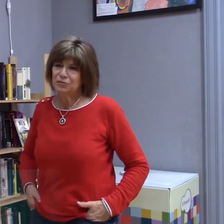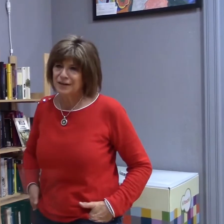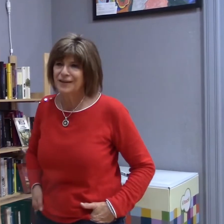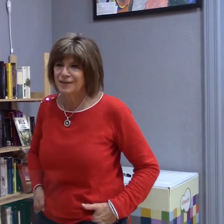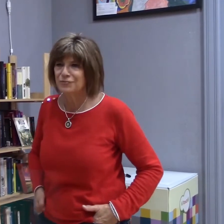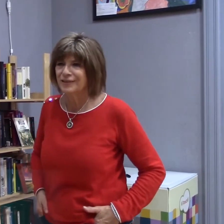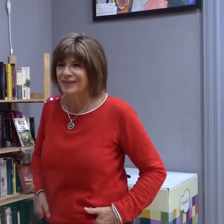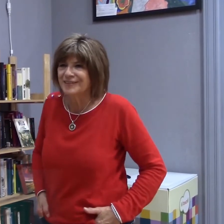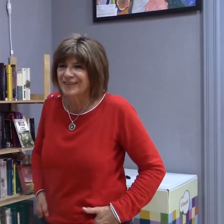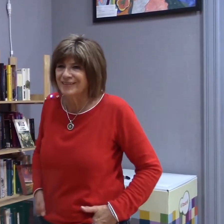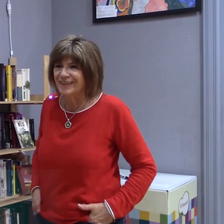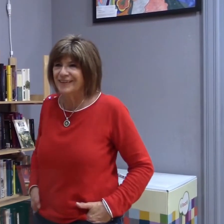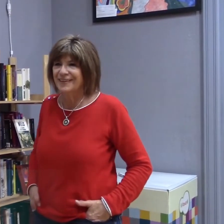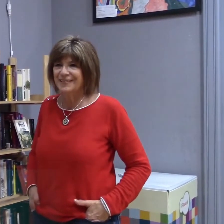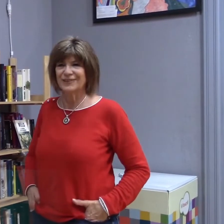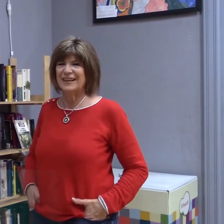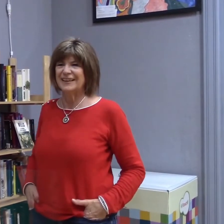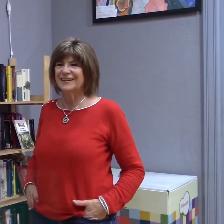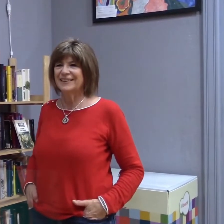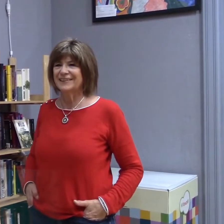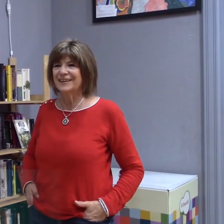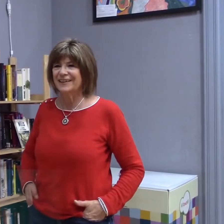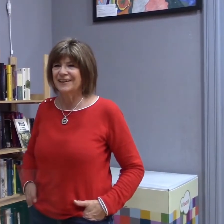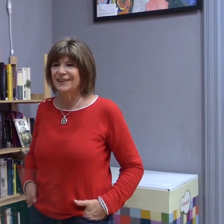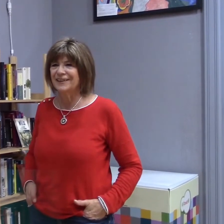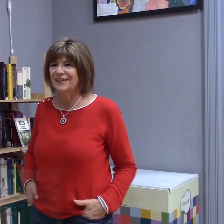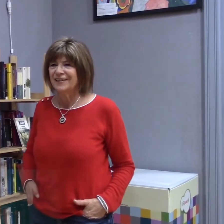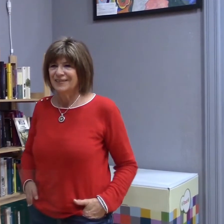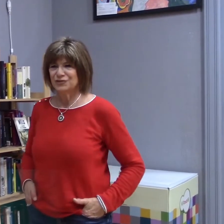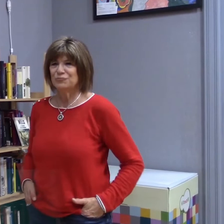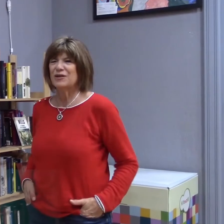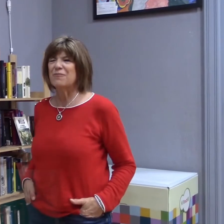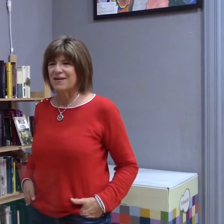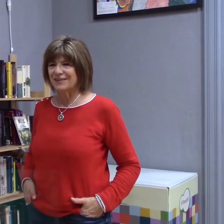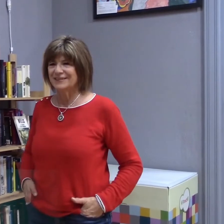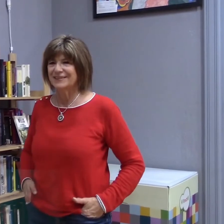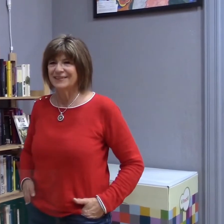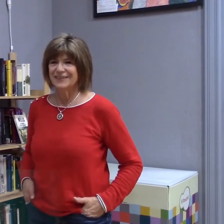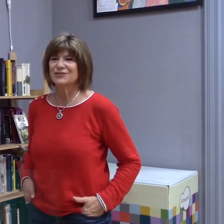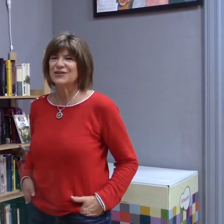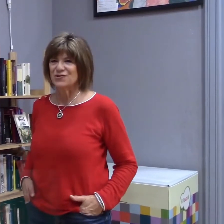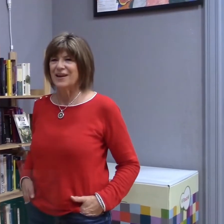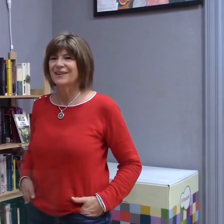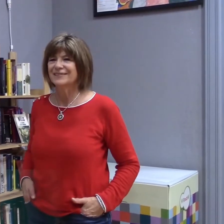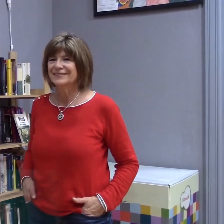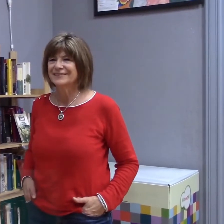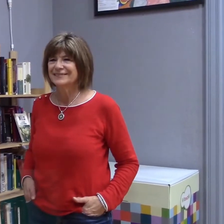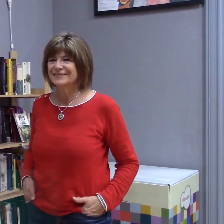María es muy interesante y toda la gente que está aquí es muy amable, y eso ayuda.